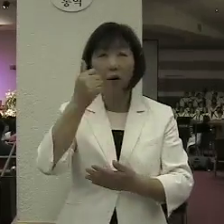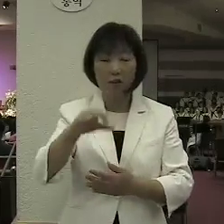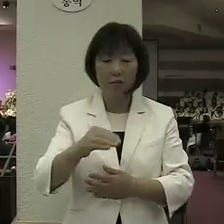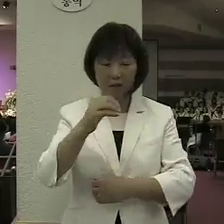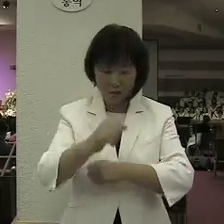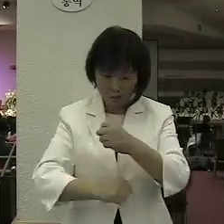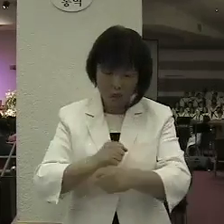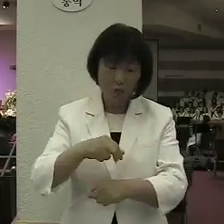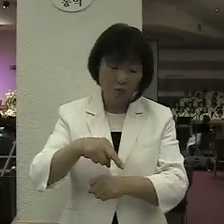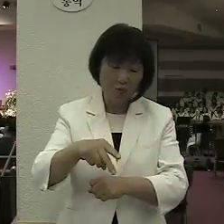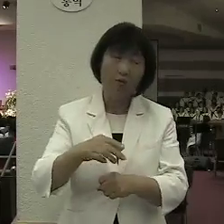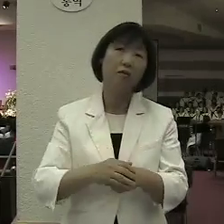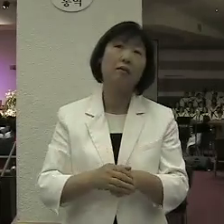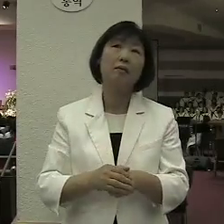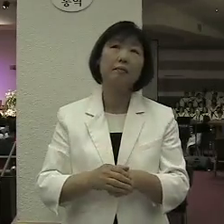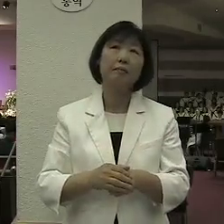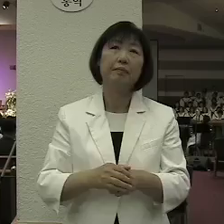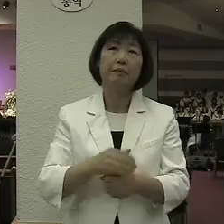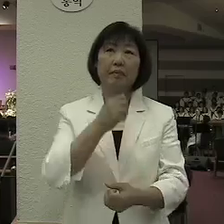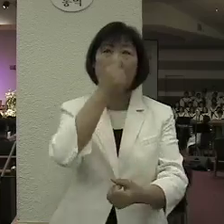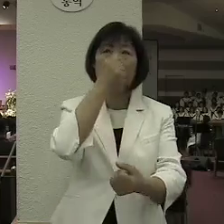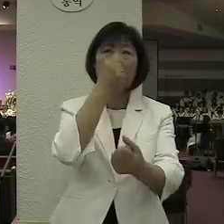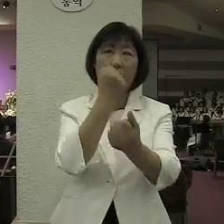나중에 상처가 될까봐